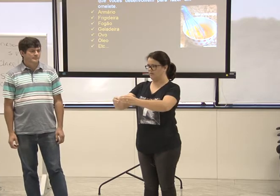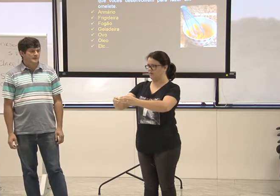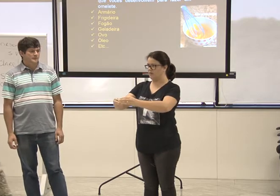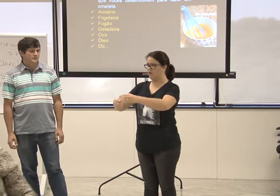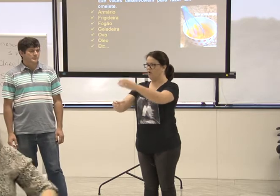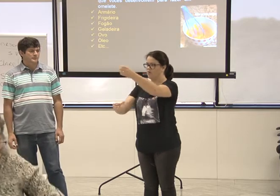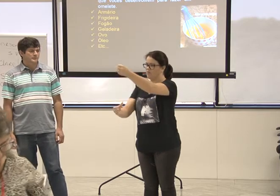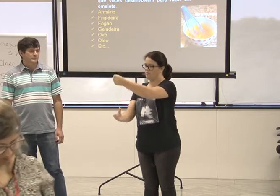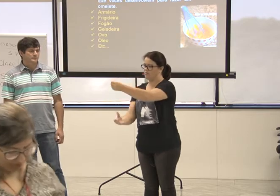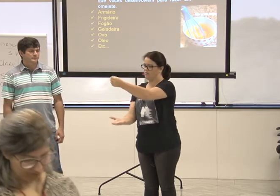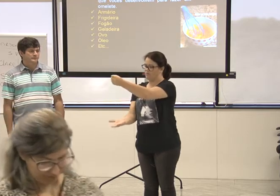Ou.